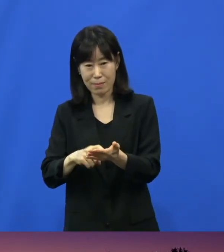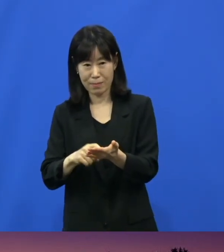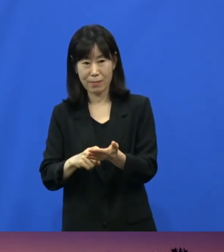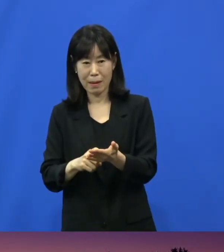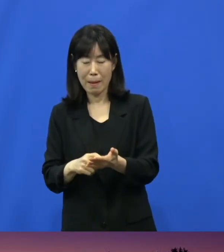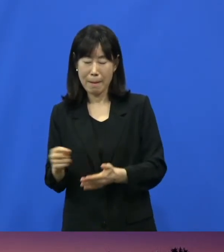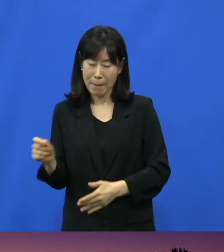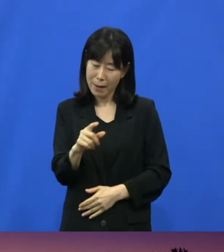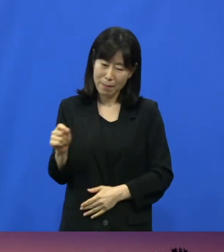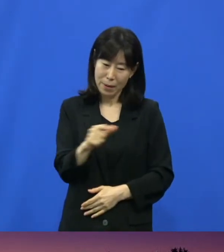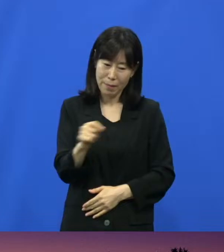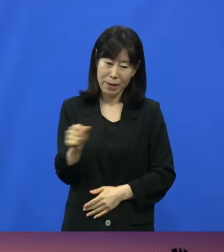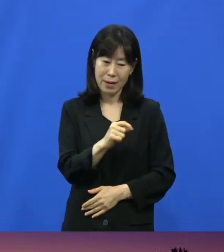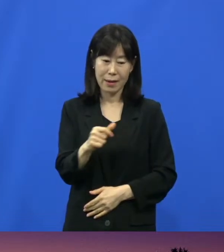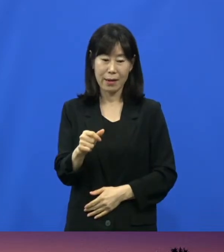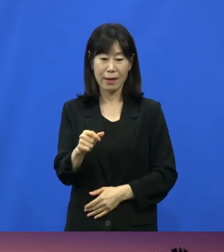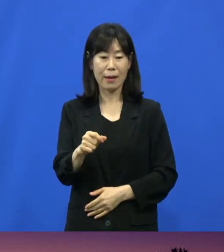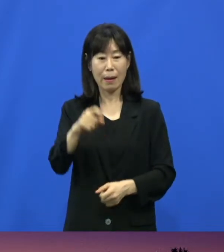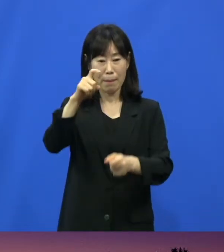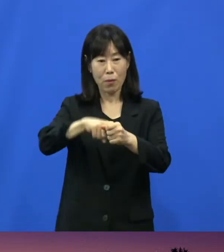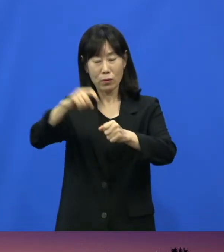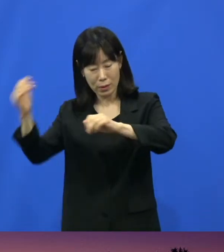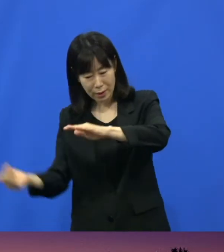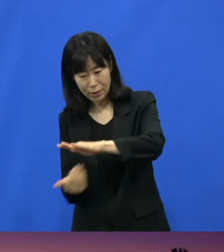빨리 그것을 이루고 싶은 욕망이 생기는 겁니다.